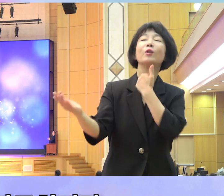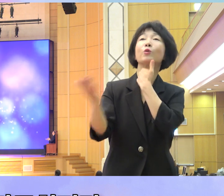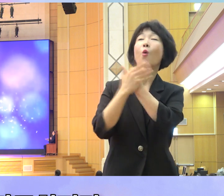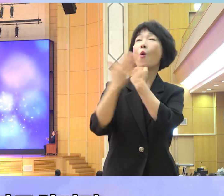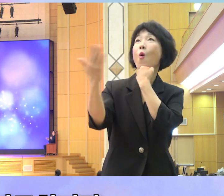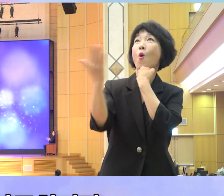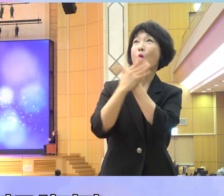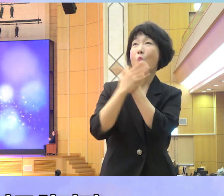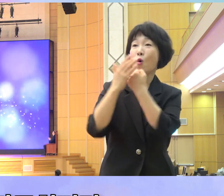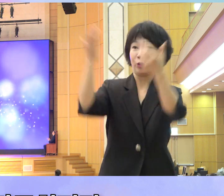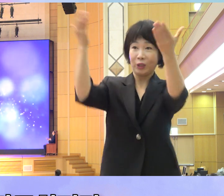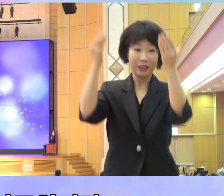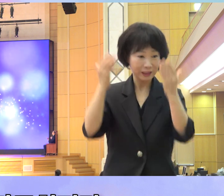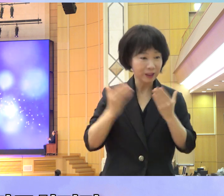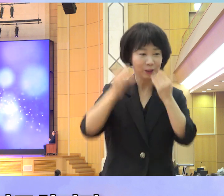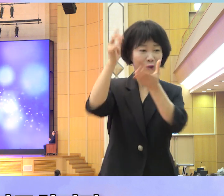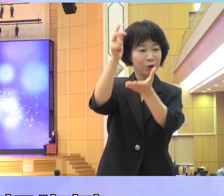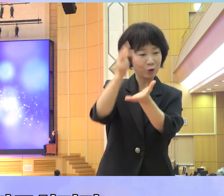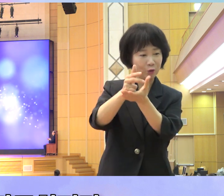나를